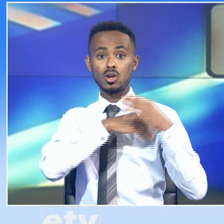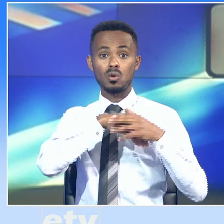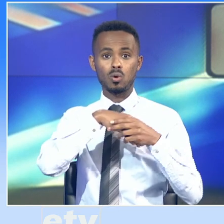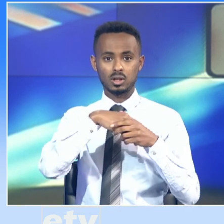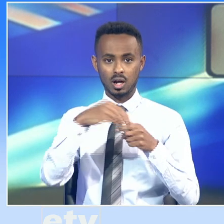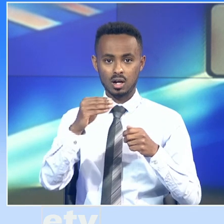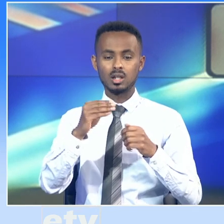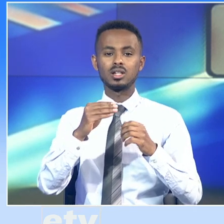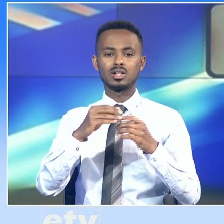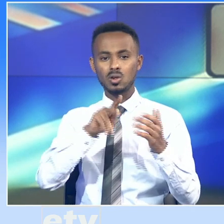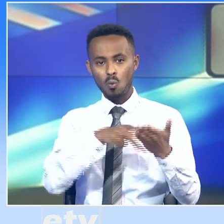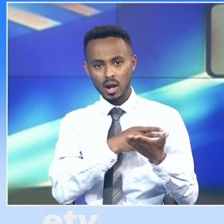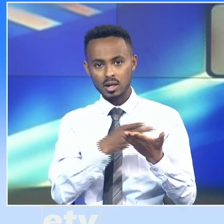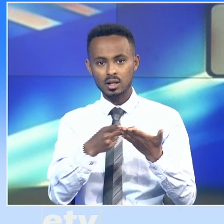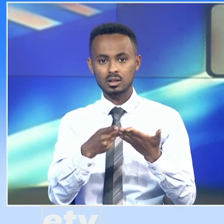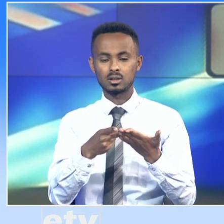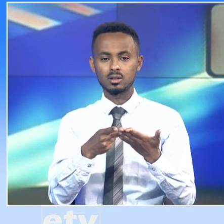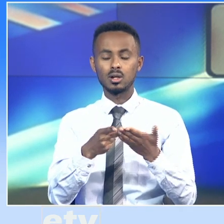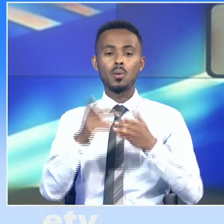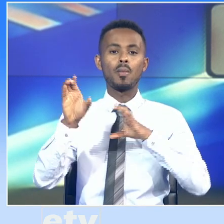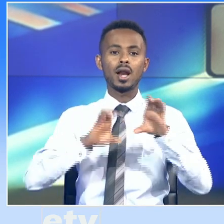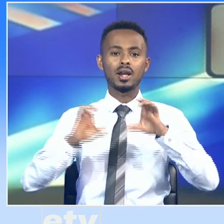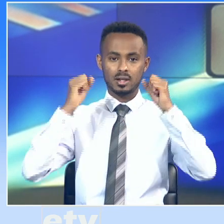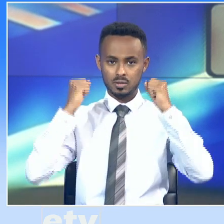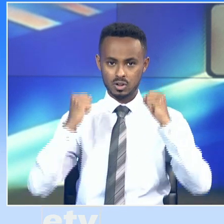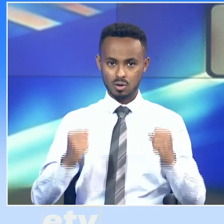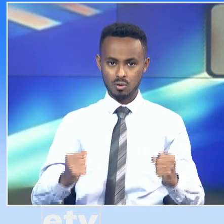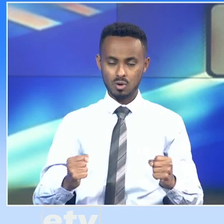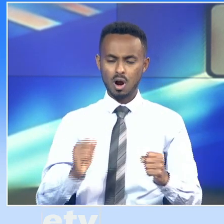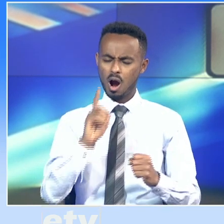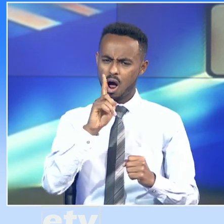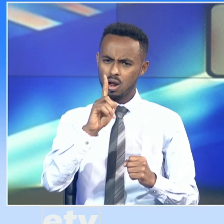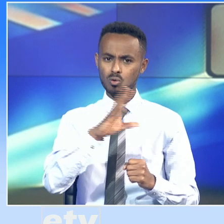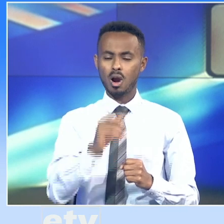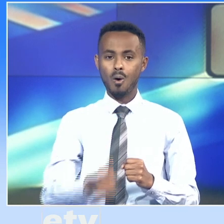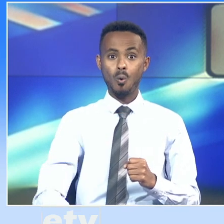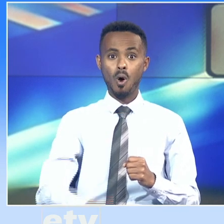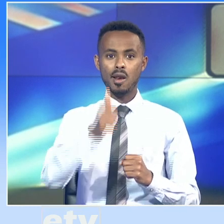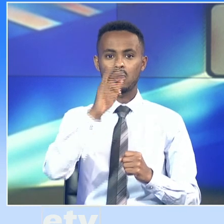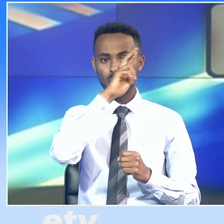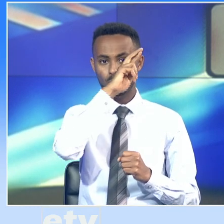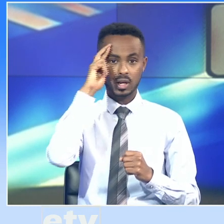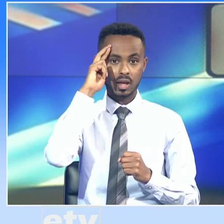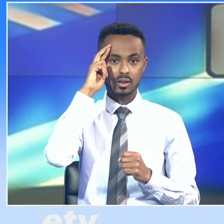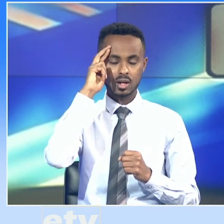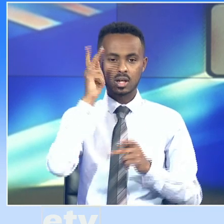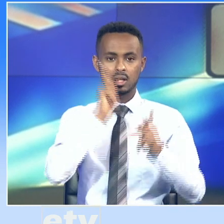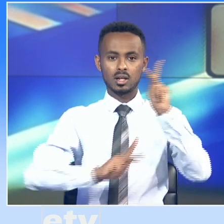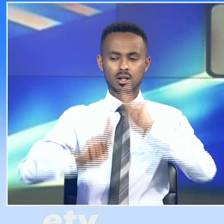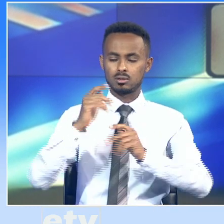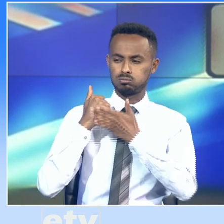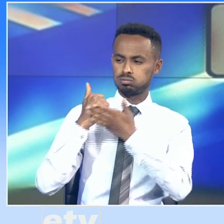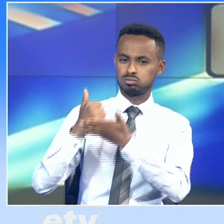እንዲወጣ እንዲዋደቅ ማድረግ የሚችለው አንዱና ዋነኛው ምክንያት የህዝብ